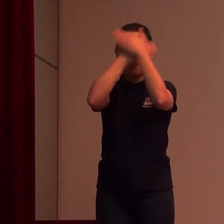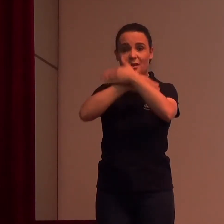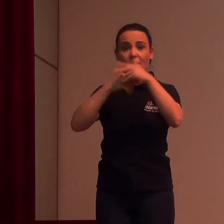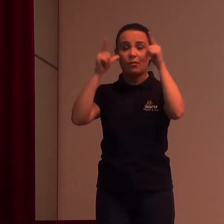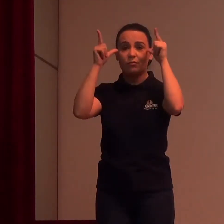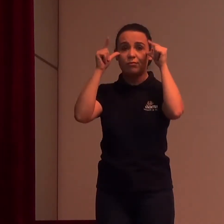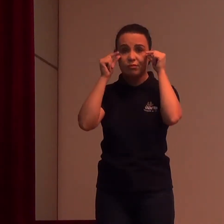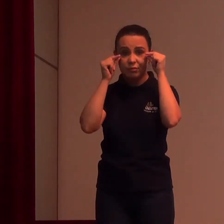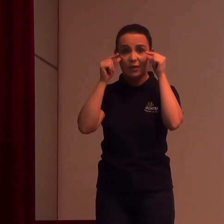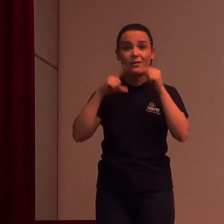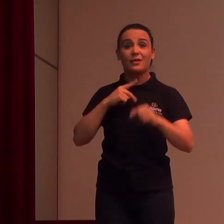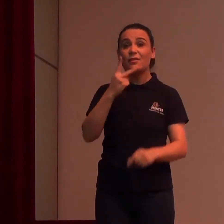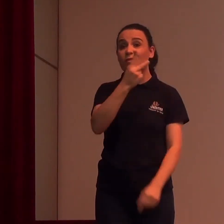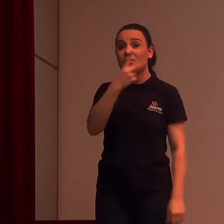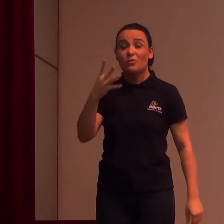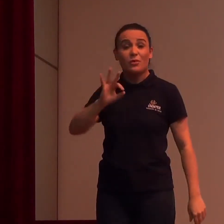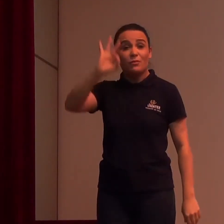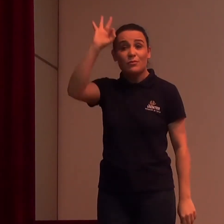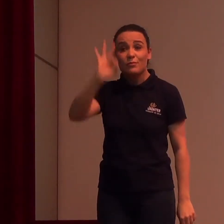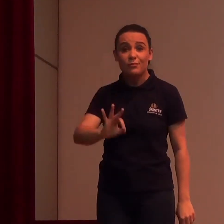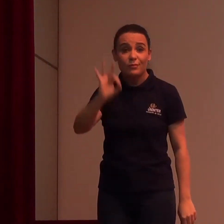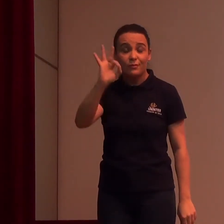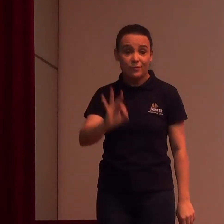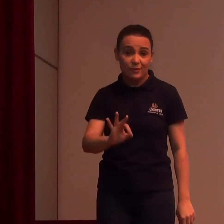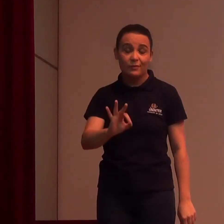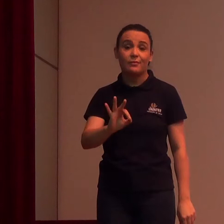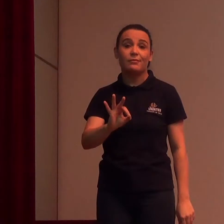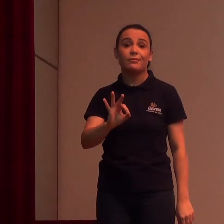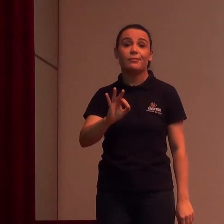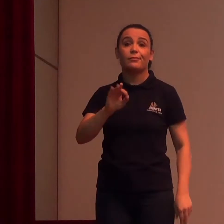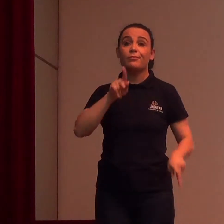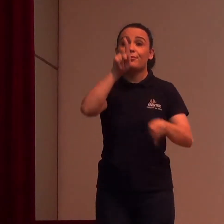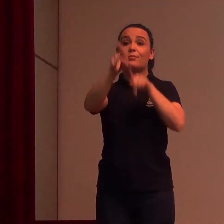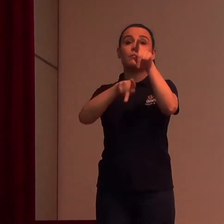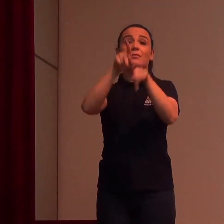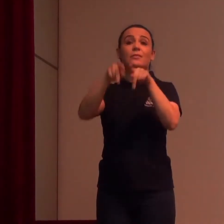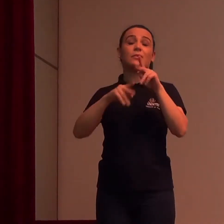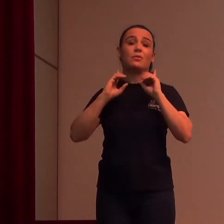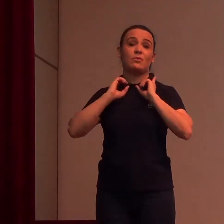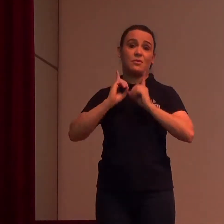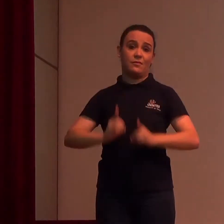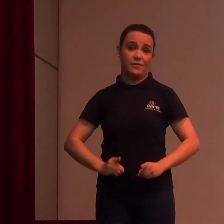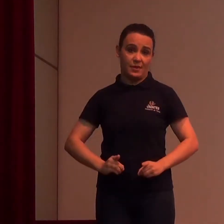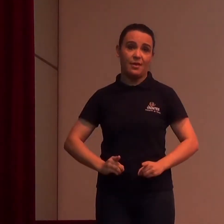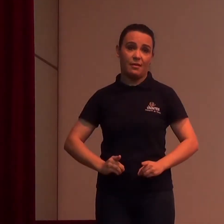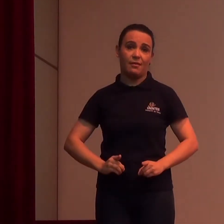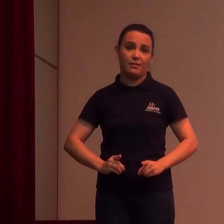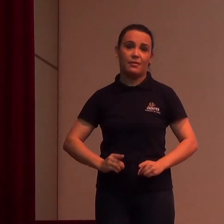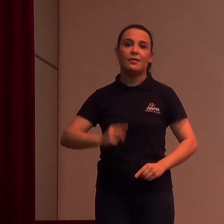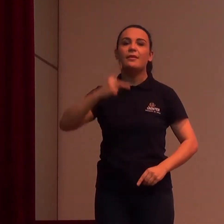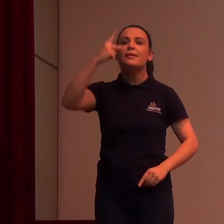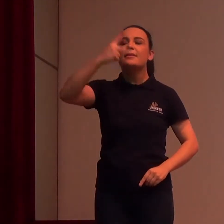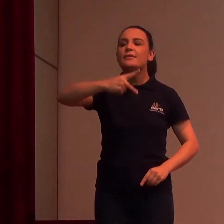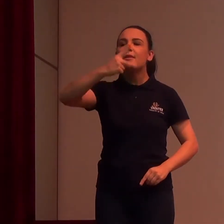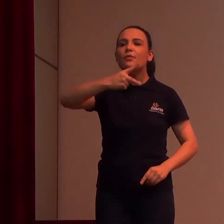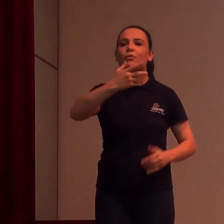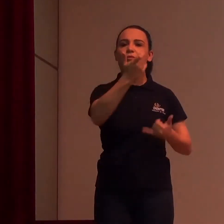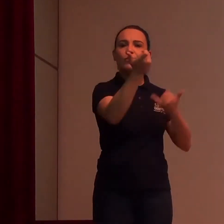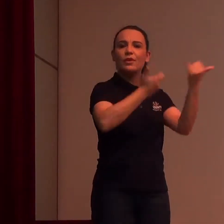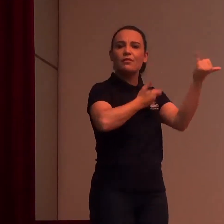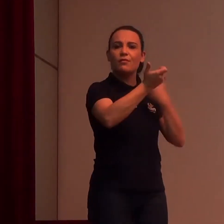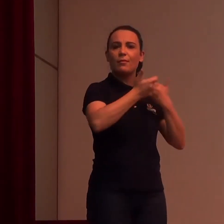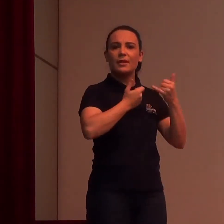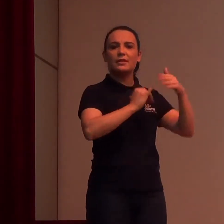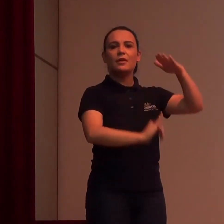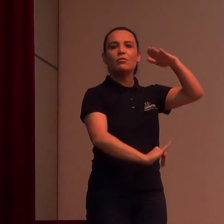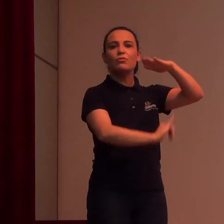tem quase 24% da população, segundo o IBGE, né? E aí, assim, a gente tenta por todas as formas.